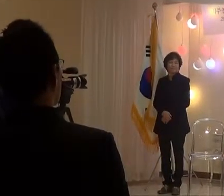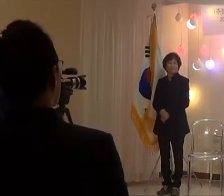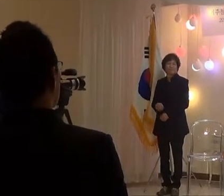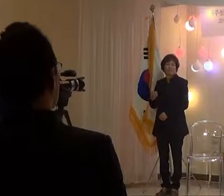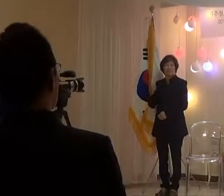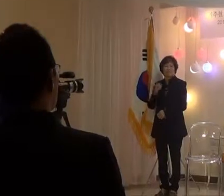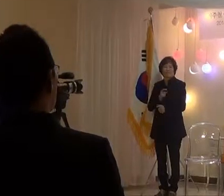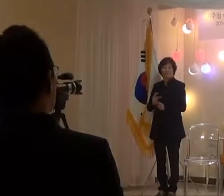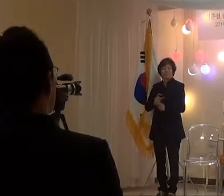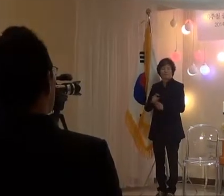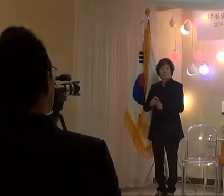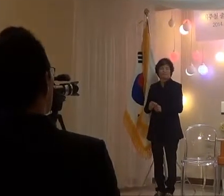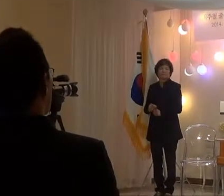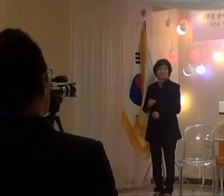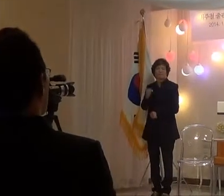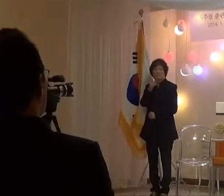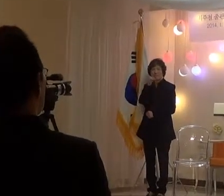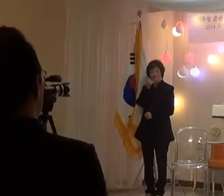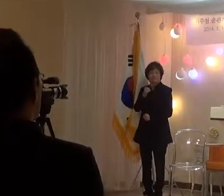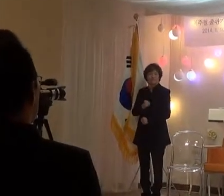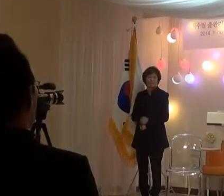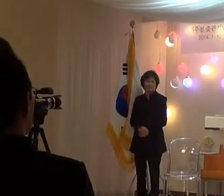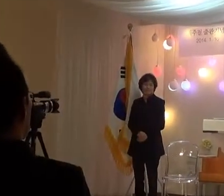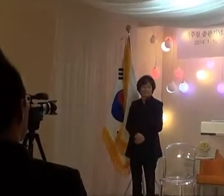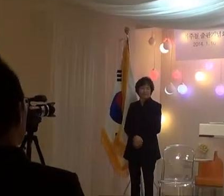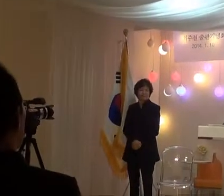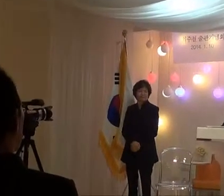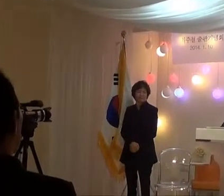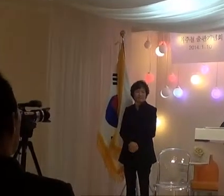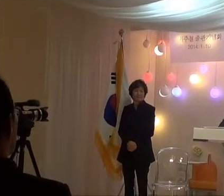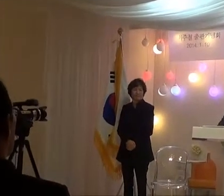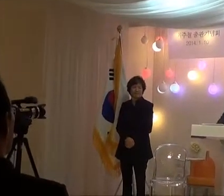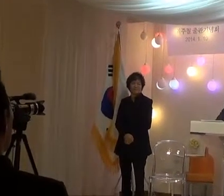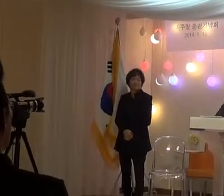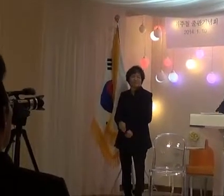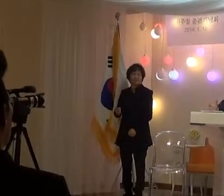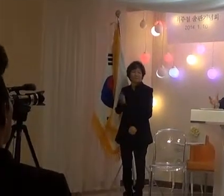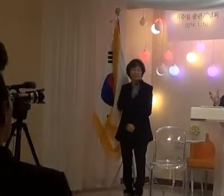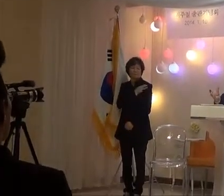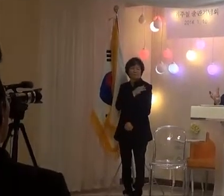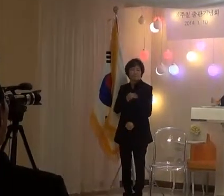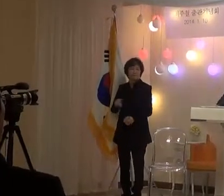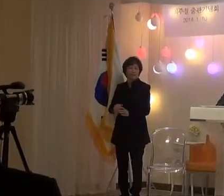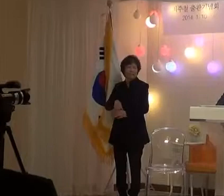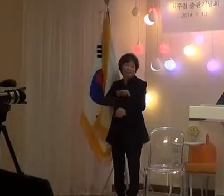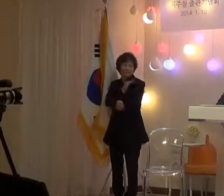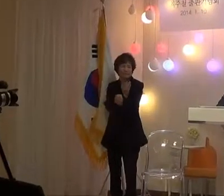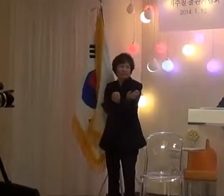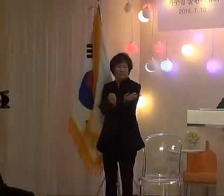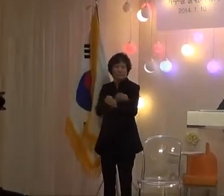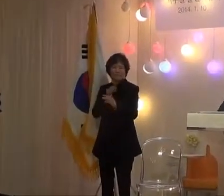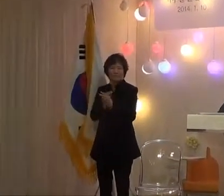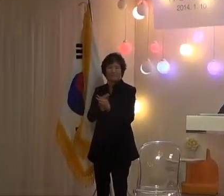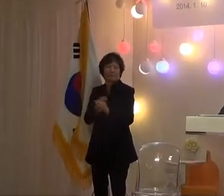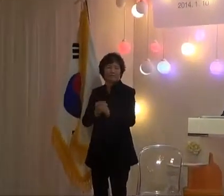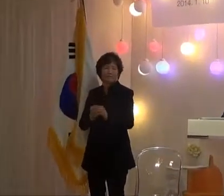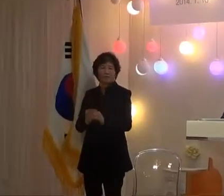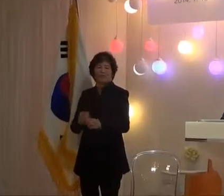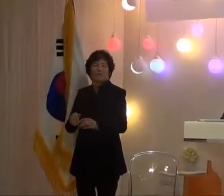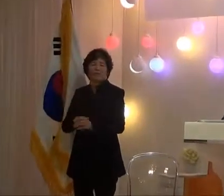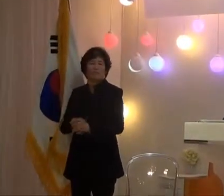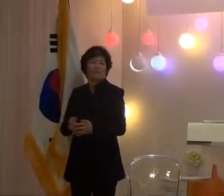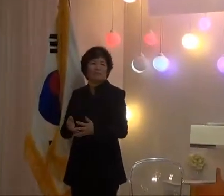좋겠습니다. 그래서 제가 정리를 해보니까 부천은 문화 중심도시 건설과 문화와